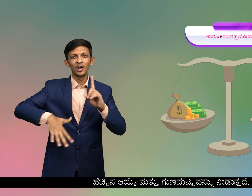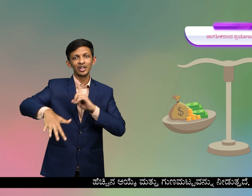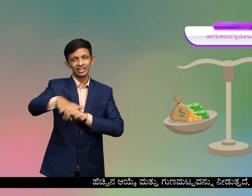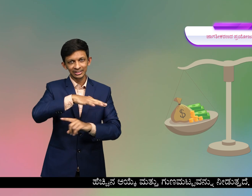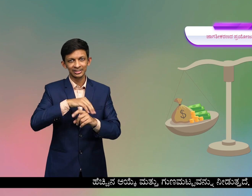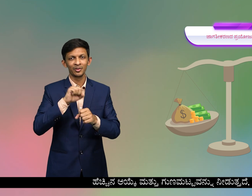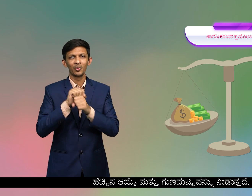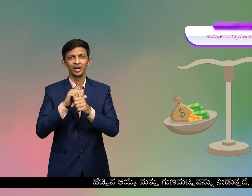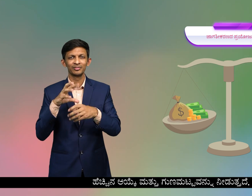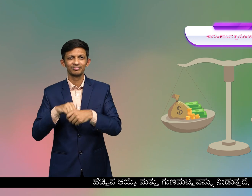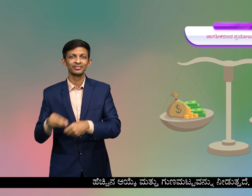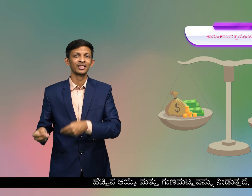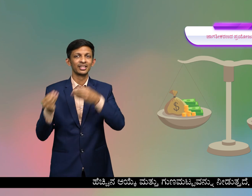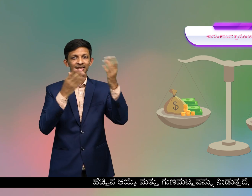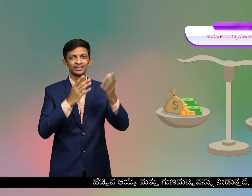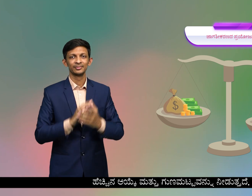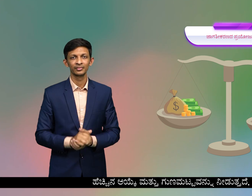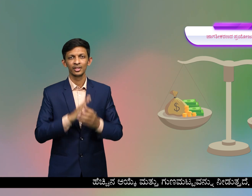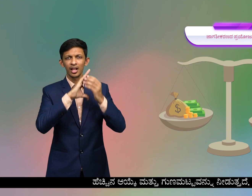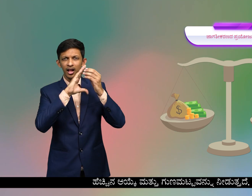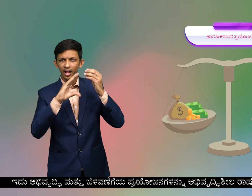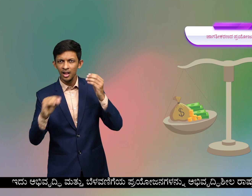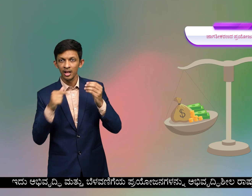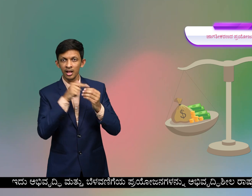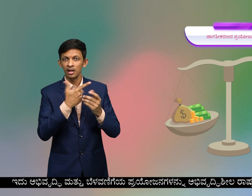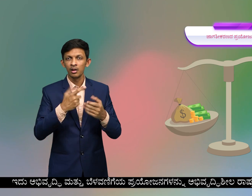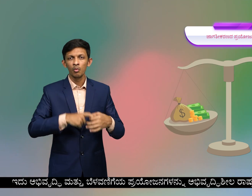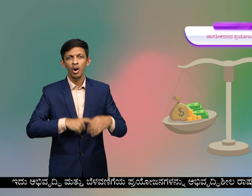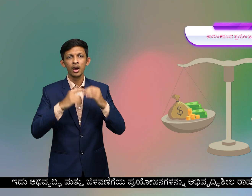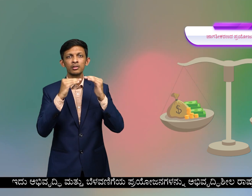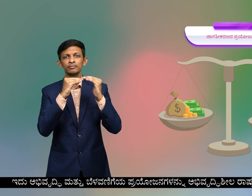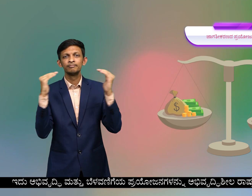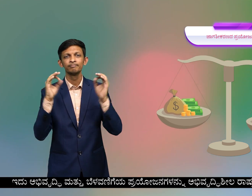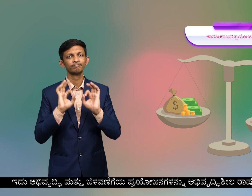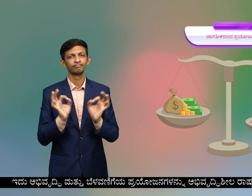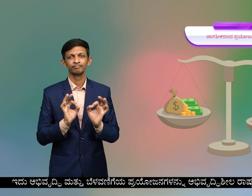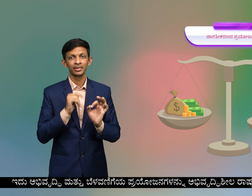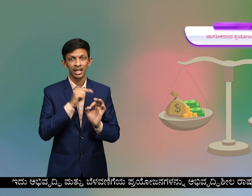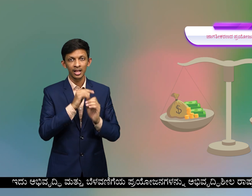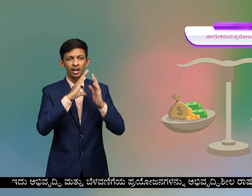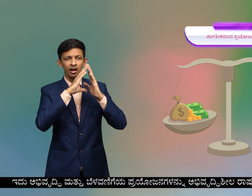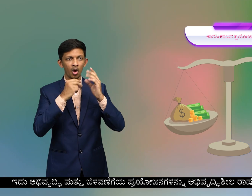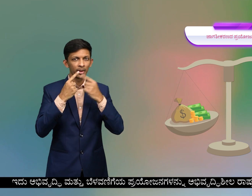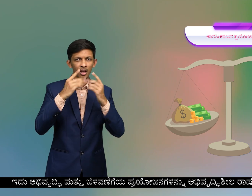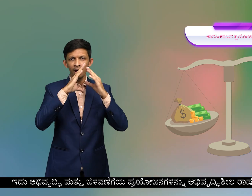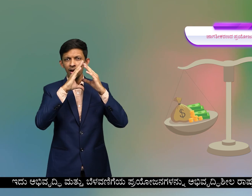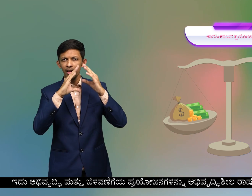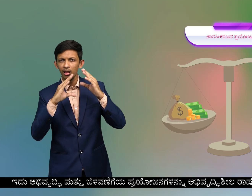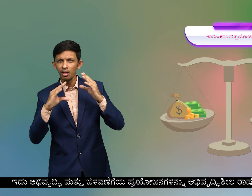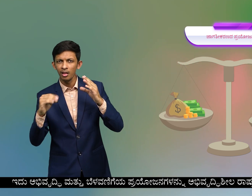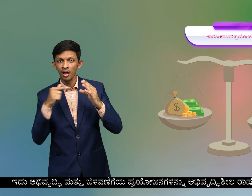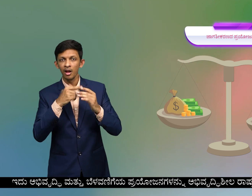ಆಯ್ಕೆ ಮತ್ತು ಗುಣಮಟ್ಟವನ್ನು ನೀಡುತ್ತದೆ. ಇದು ಅಭಿವೃದ್ಧಿ ಮತ್ತು ಬೆಳವಣಿಗೆಯ ಪ್ರಯೋಜನಗಳನ್ನು